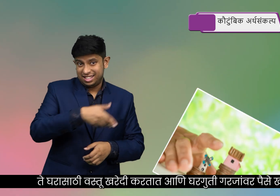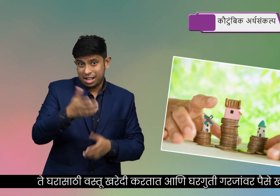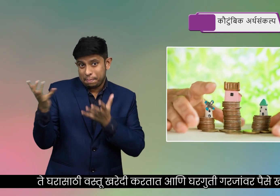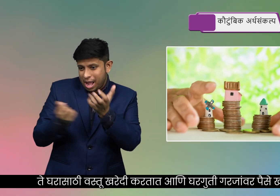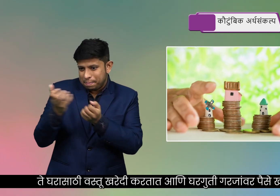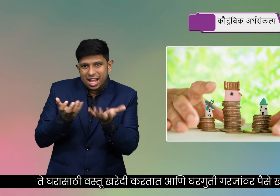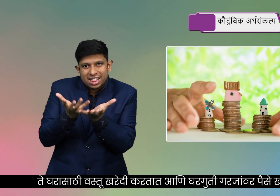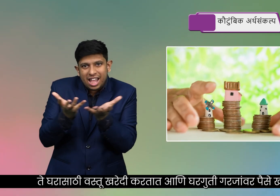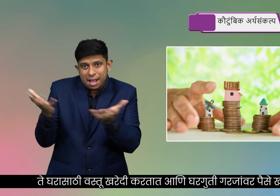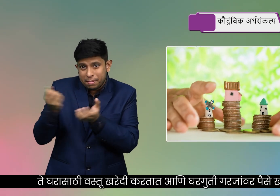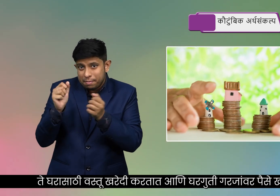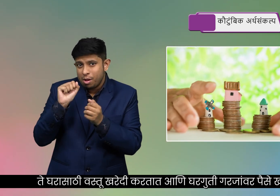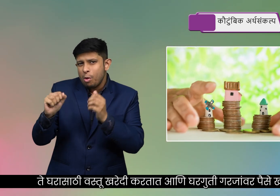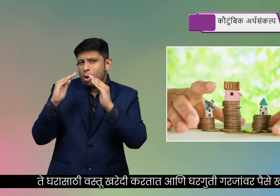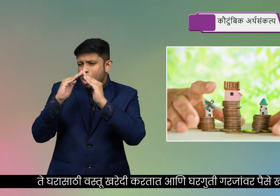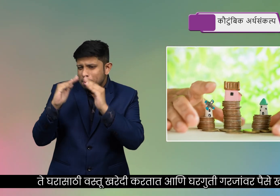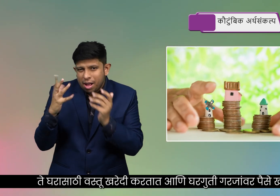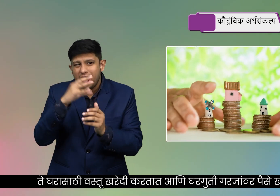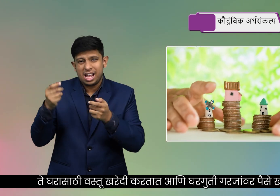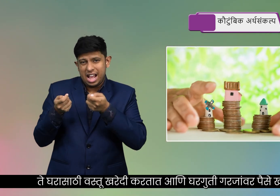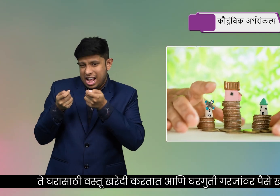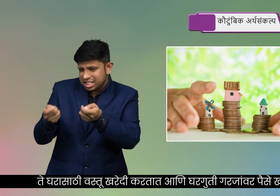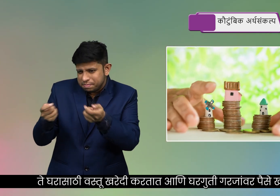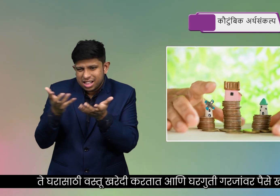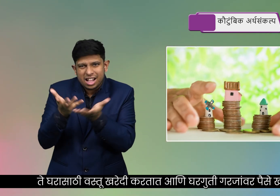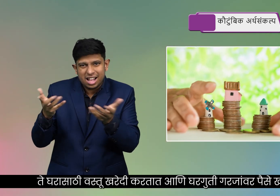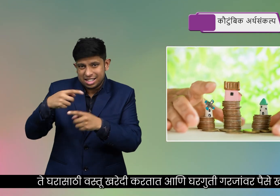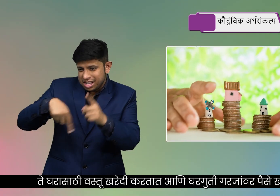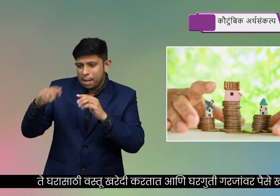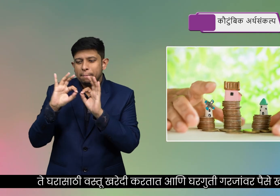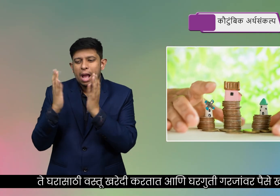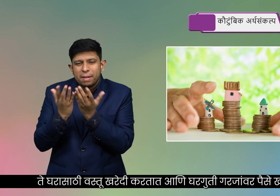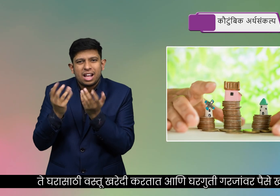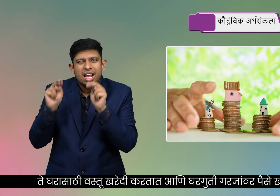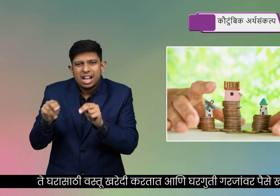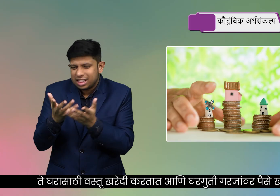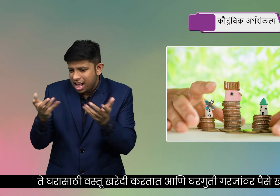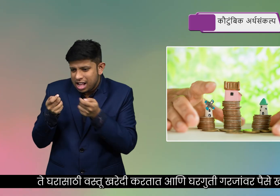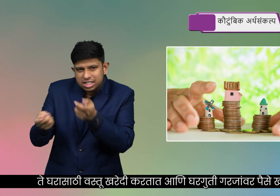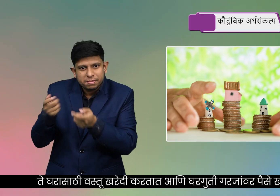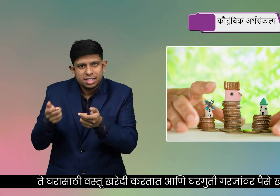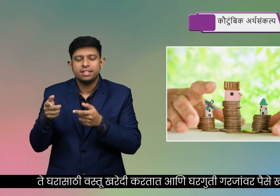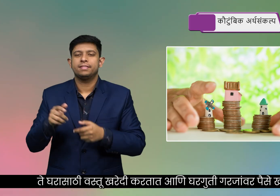ते घरासाठी वस्तू खरेदी करतात आणि घरगुती गरजांवर पैसे खर्च करतात.